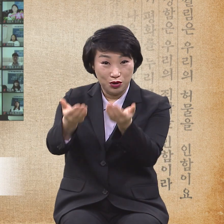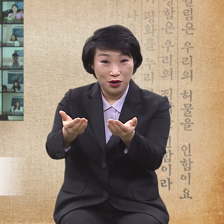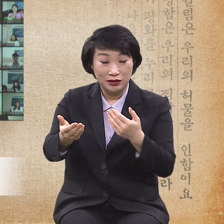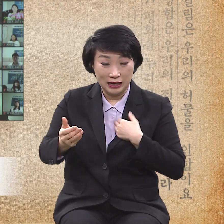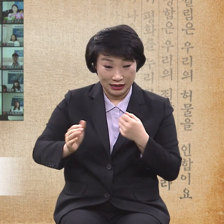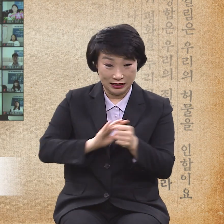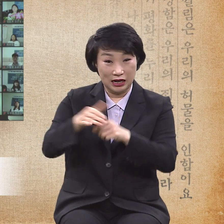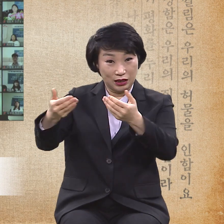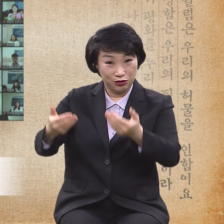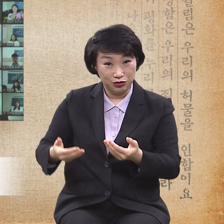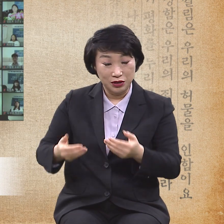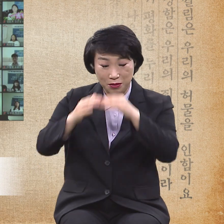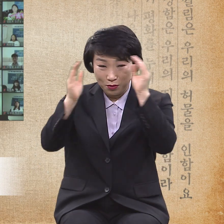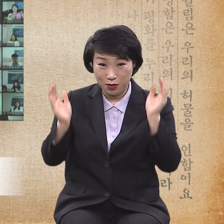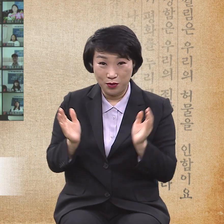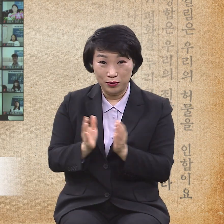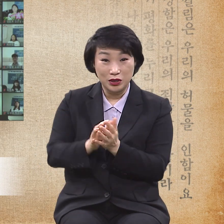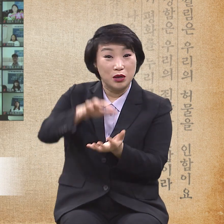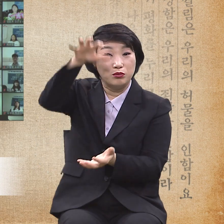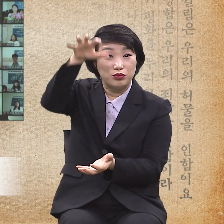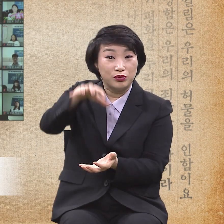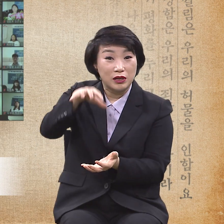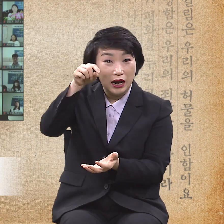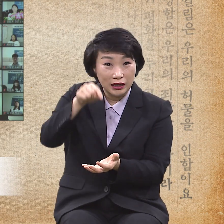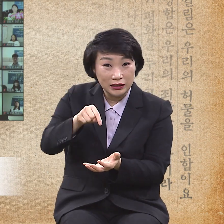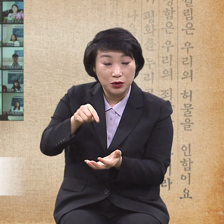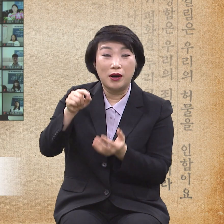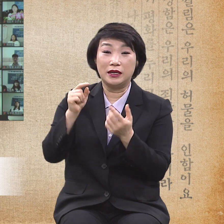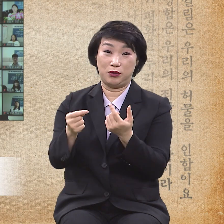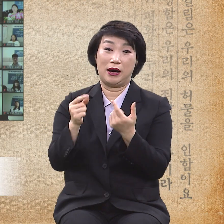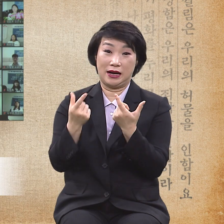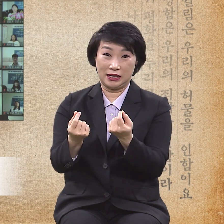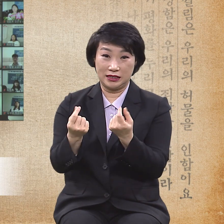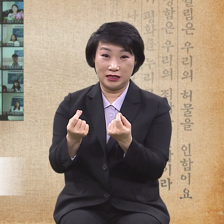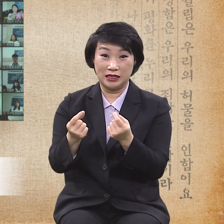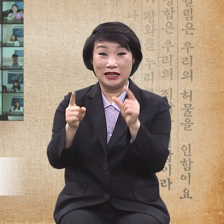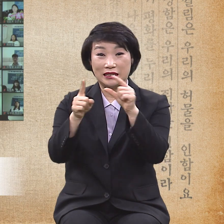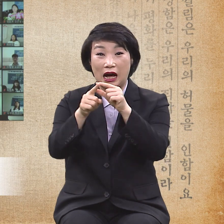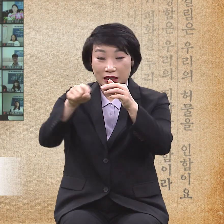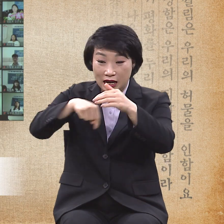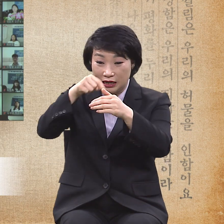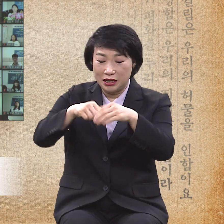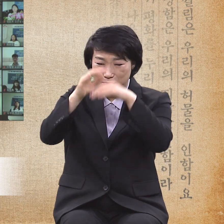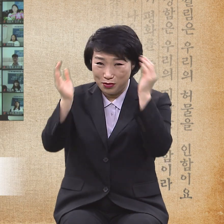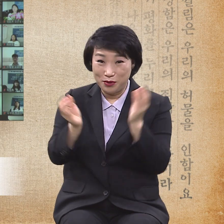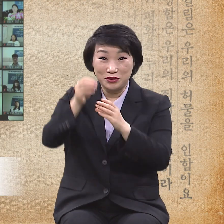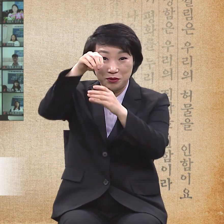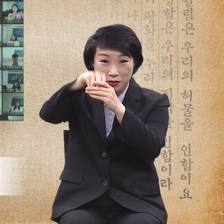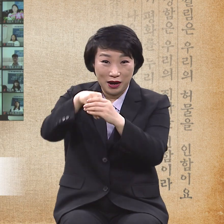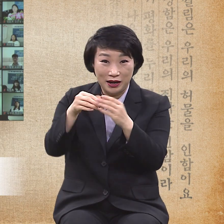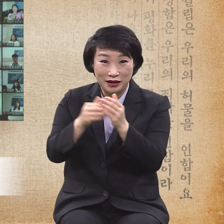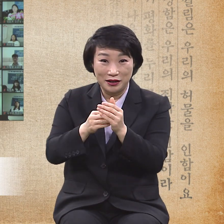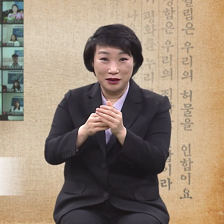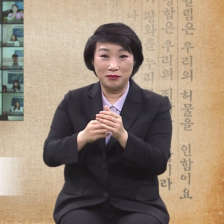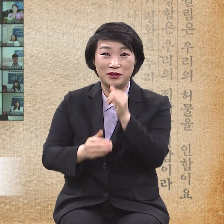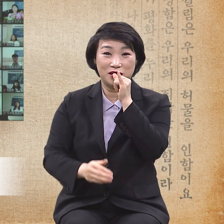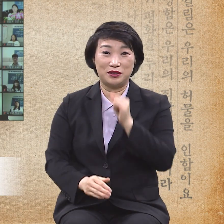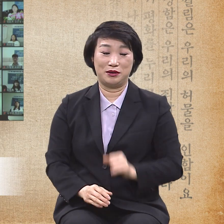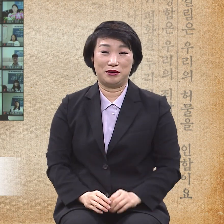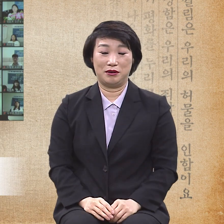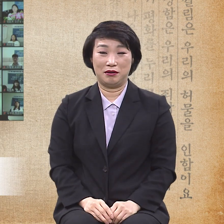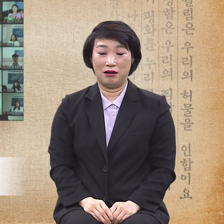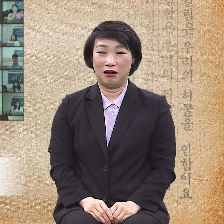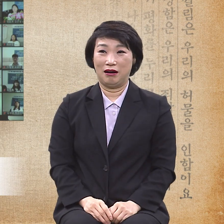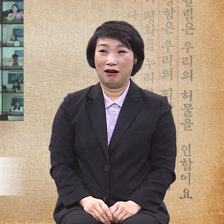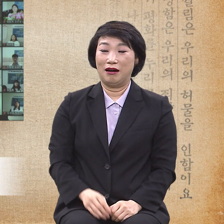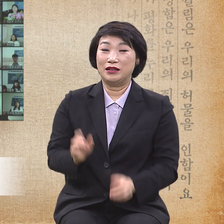나를 사랑하신 모든 분량을 이처럼이라는 형용사 속에 우리가